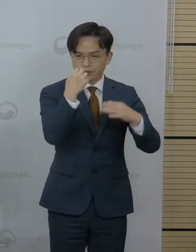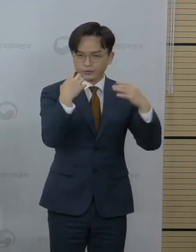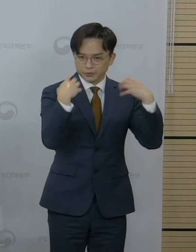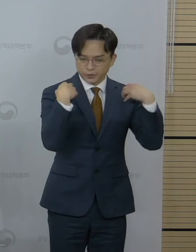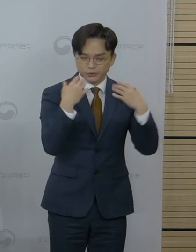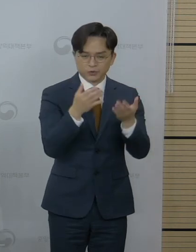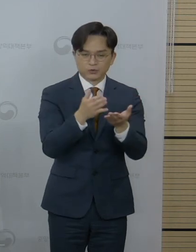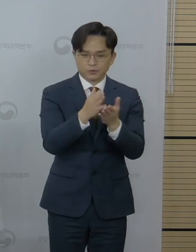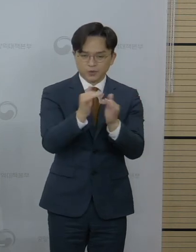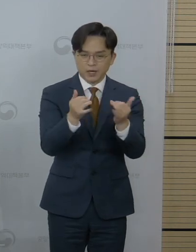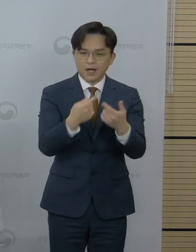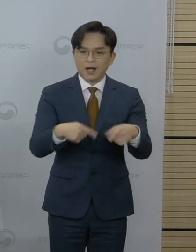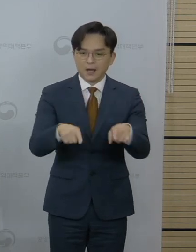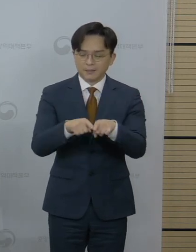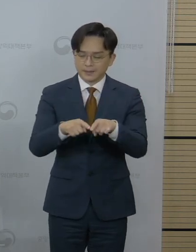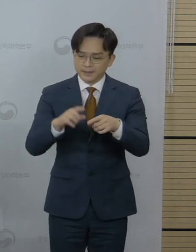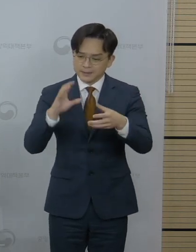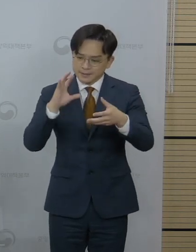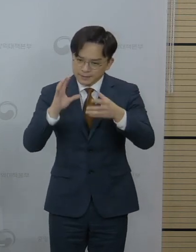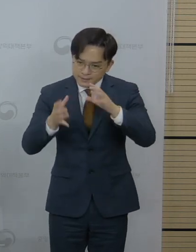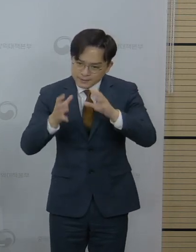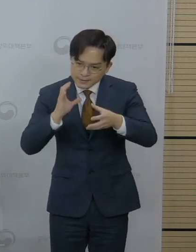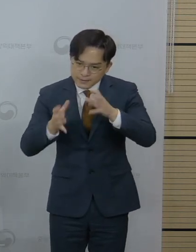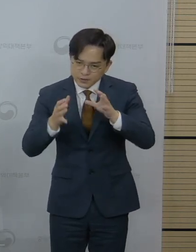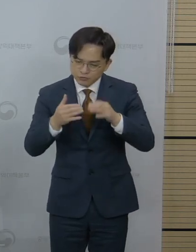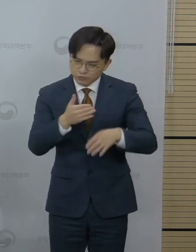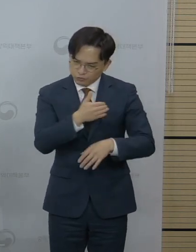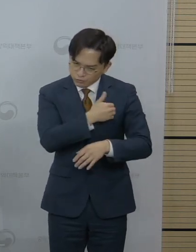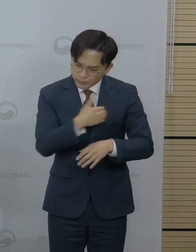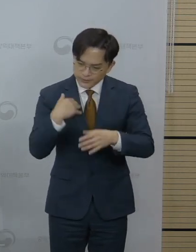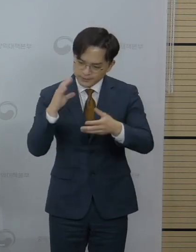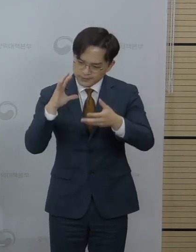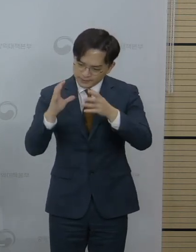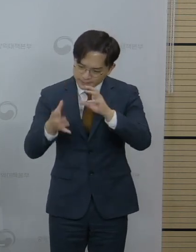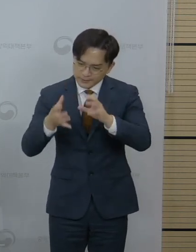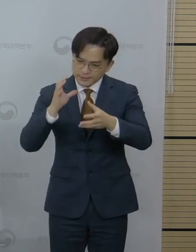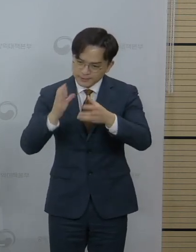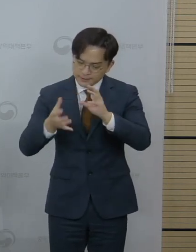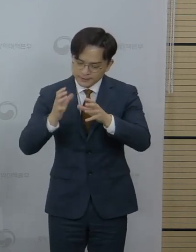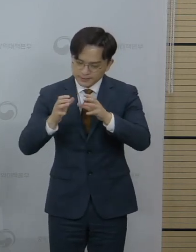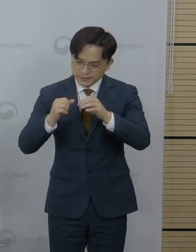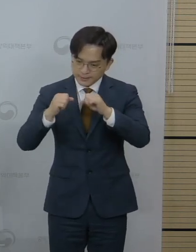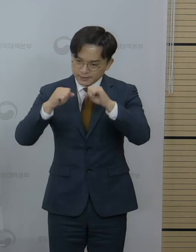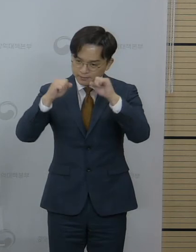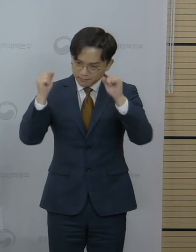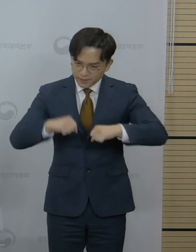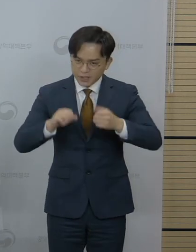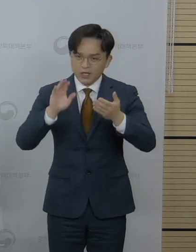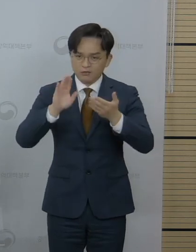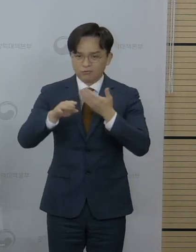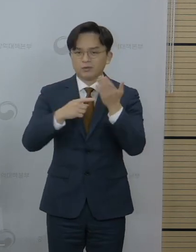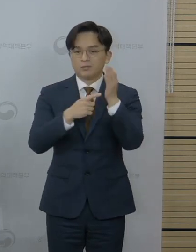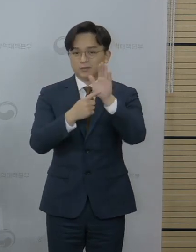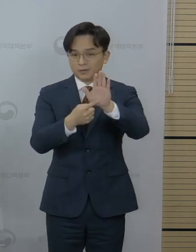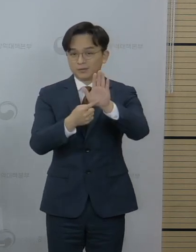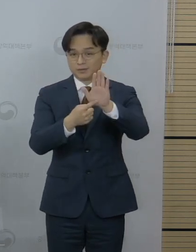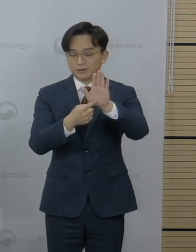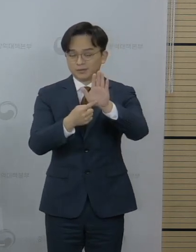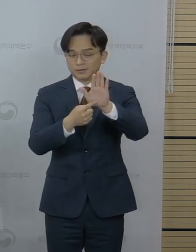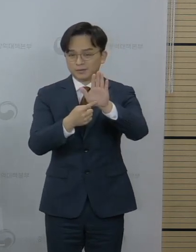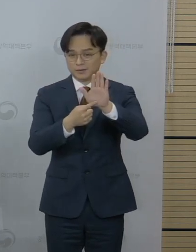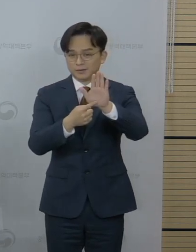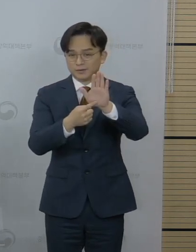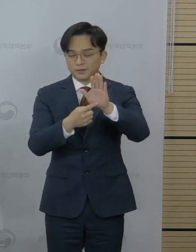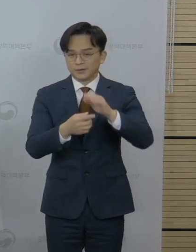상황, 역학적 분석을 토대로 해서 또 역학적인 영향까지도 고려해서 기준이